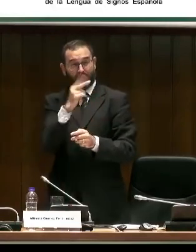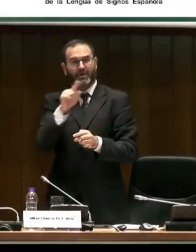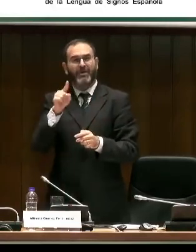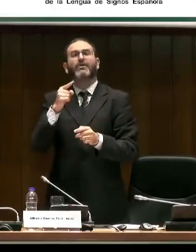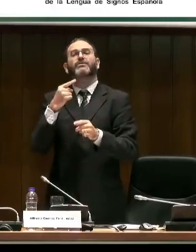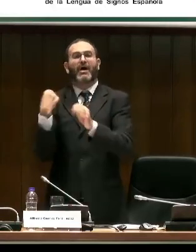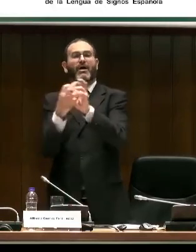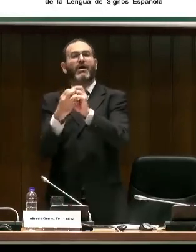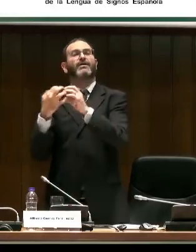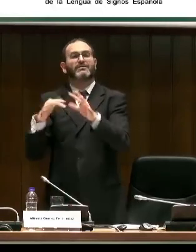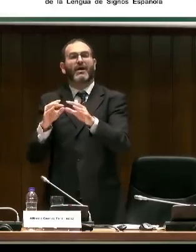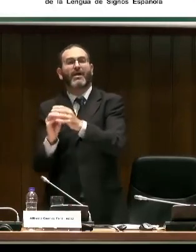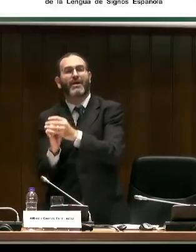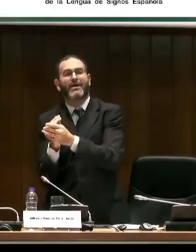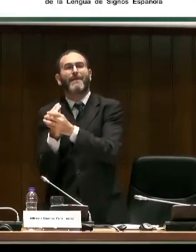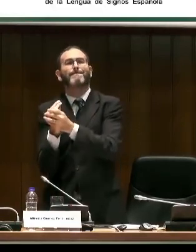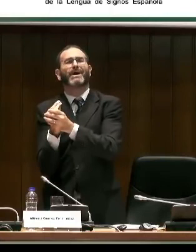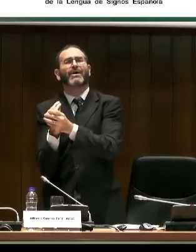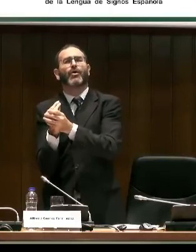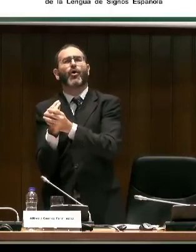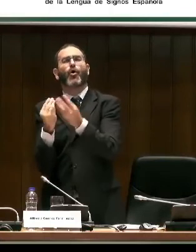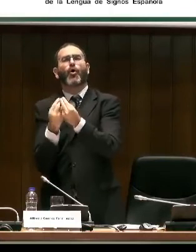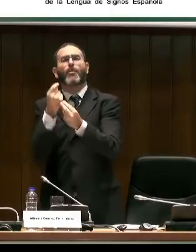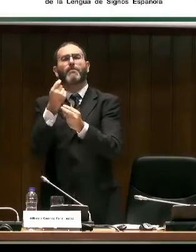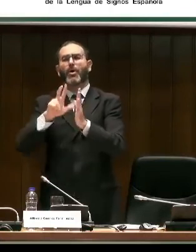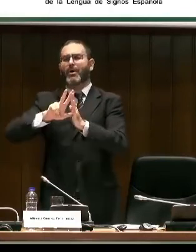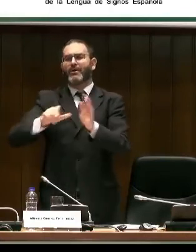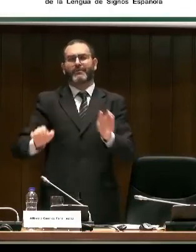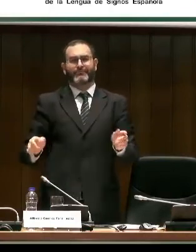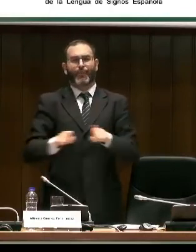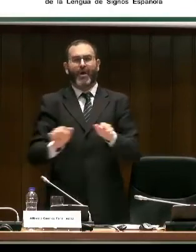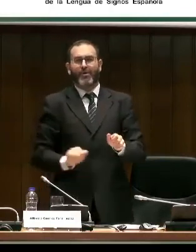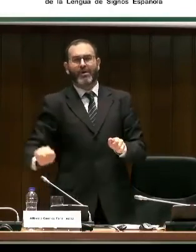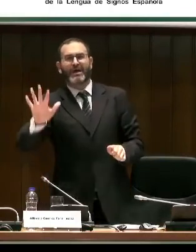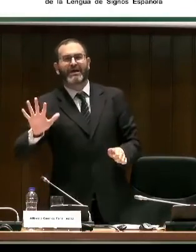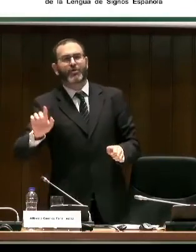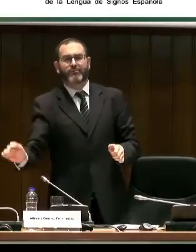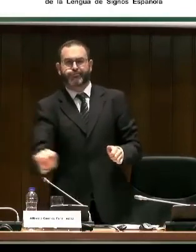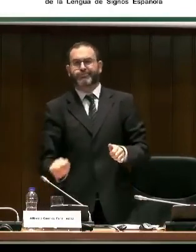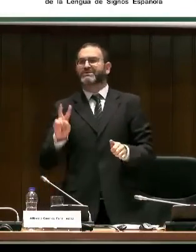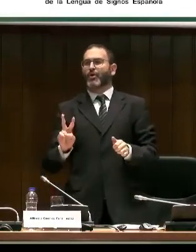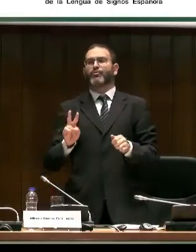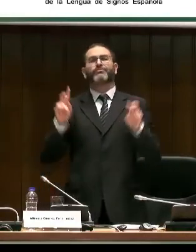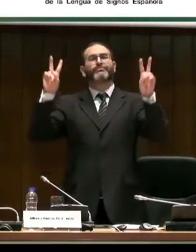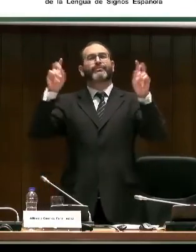la Comisión de la Revisión de la Ley estamos elaborando un pequeño borrador,